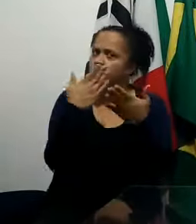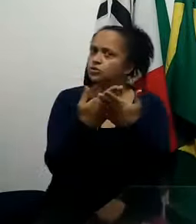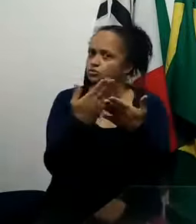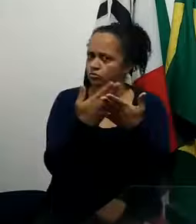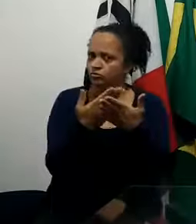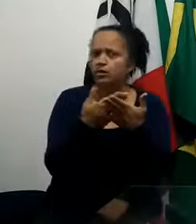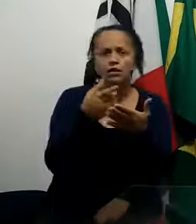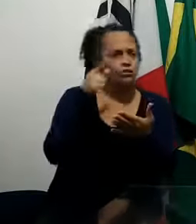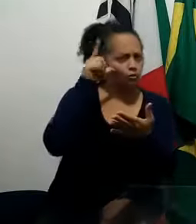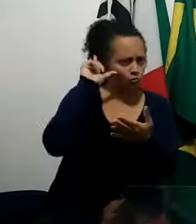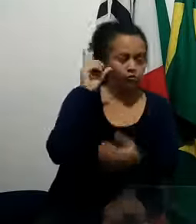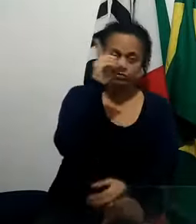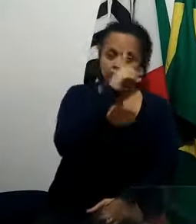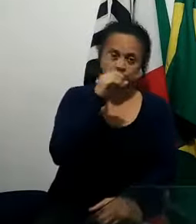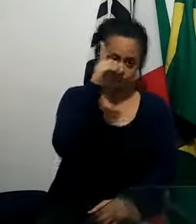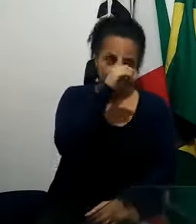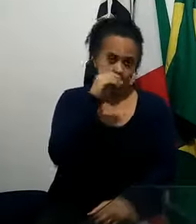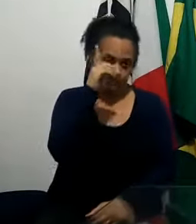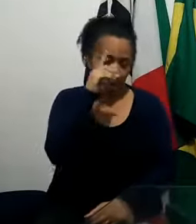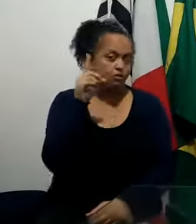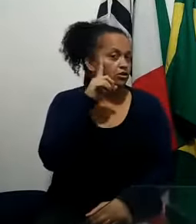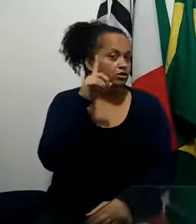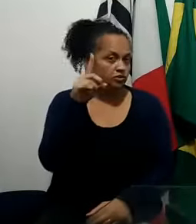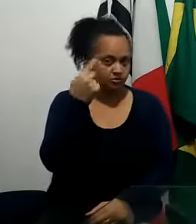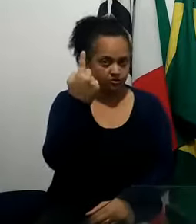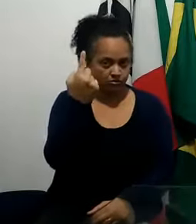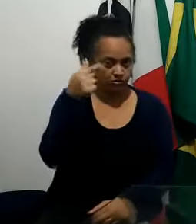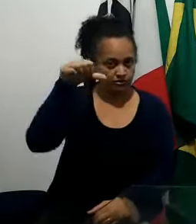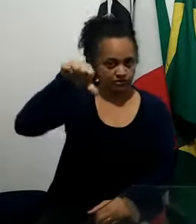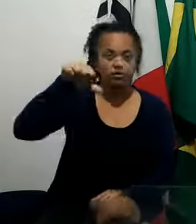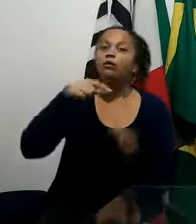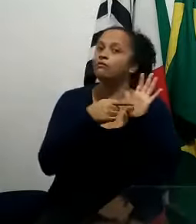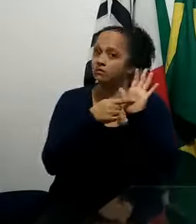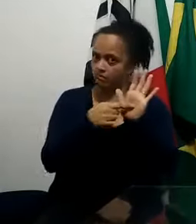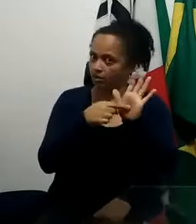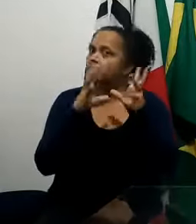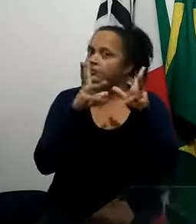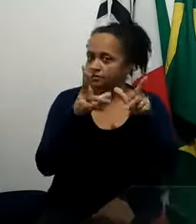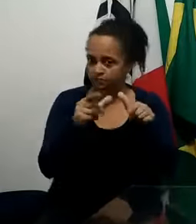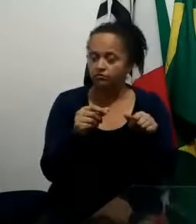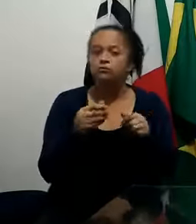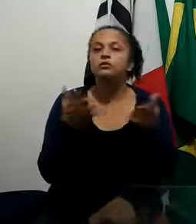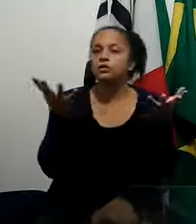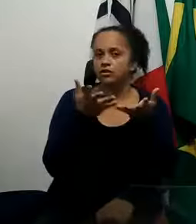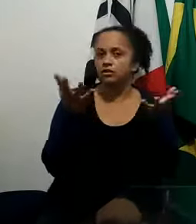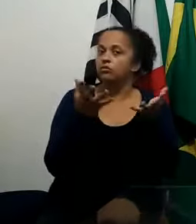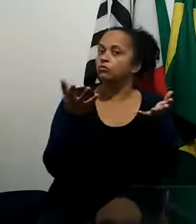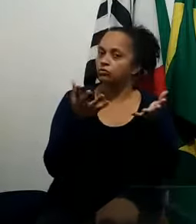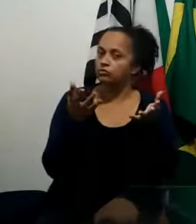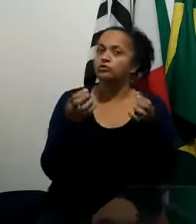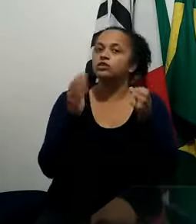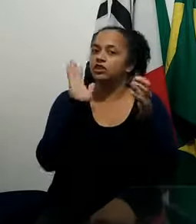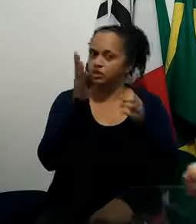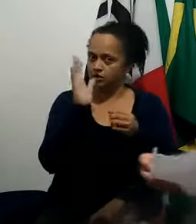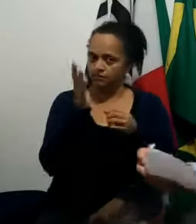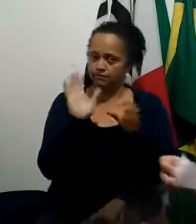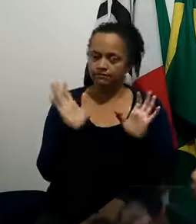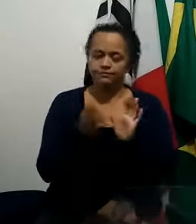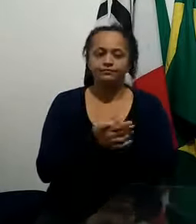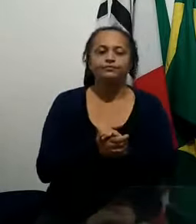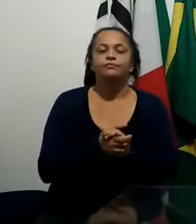ontem, domingo, dia 19, e você vai constatar tudo aquilo que nós estamos aqui repetindo, né? E